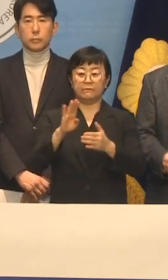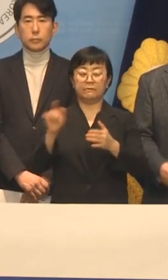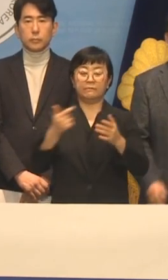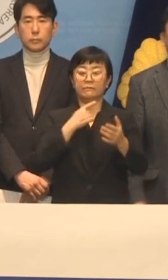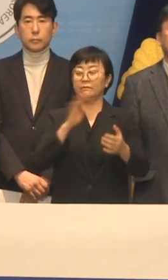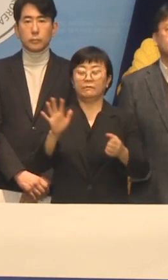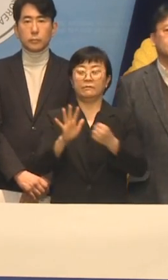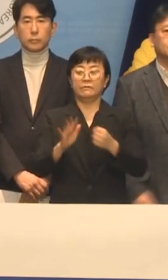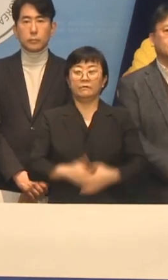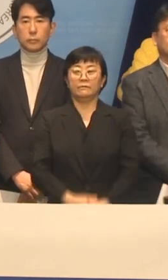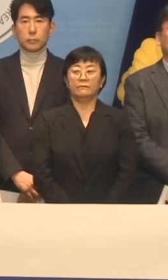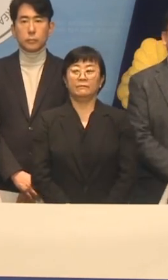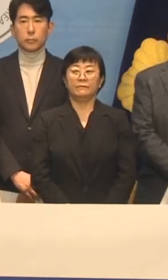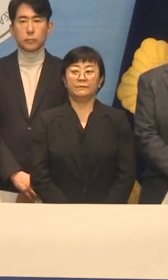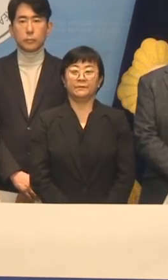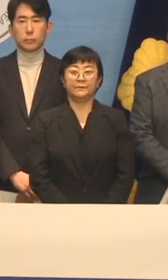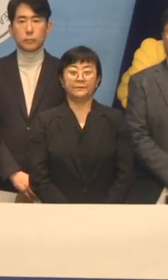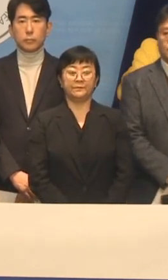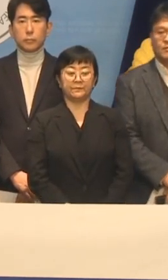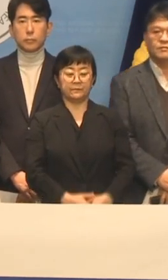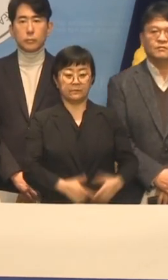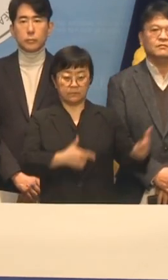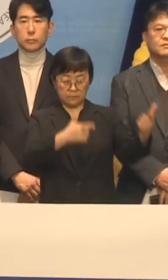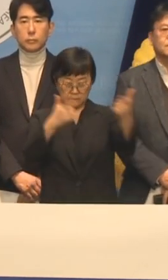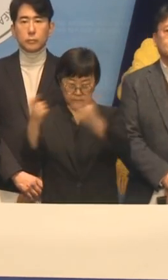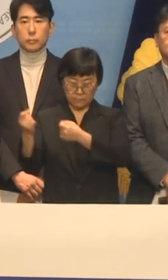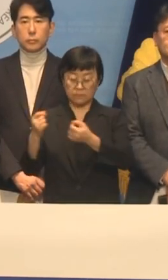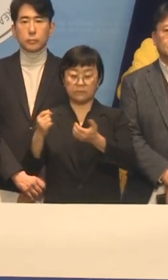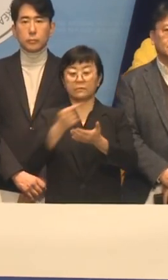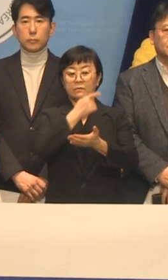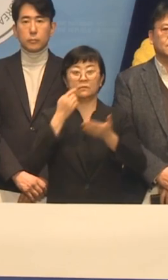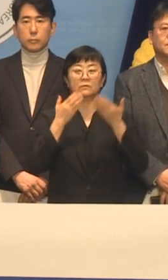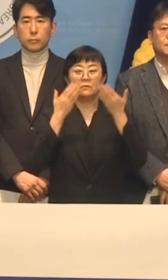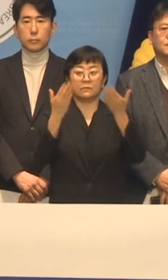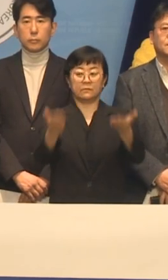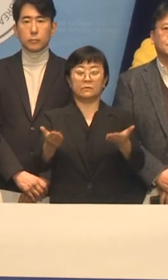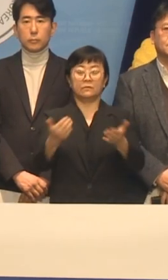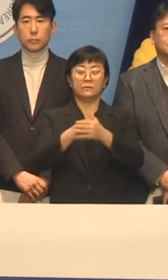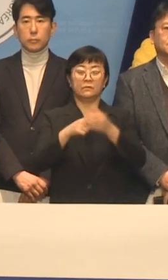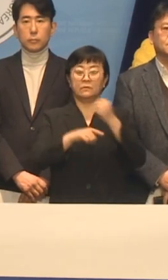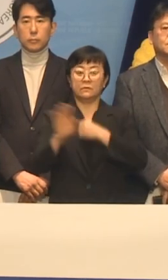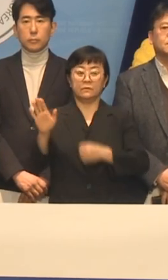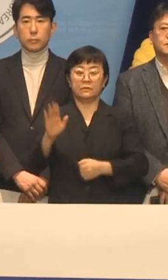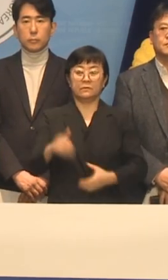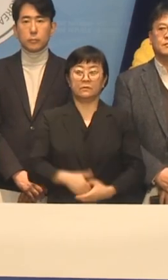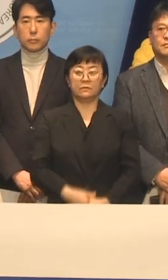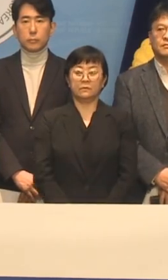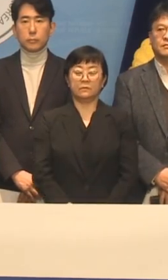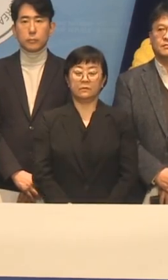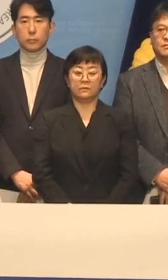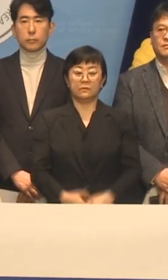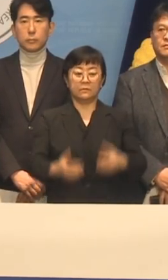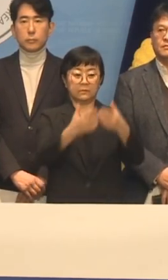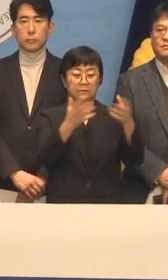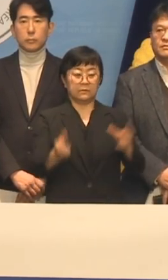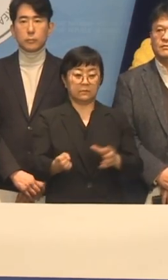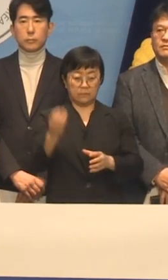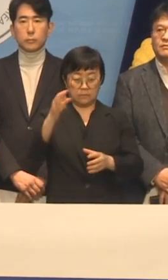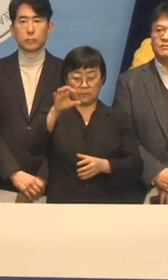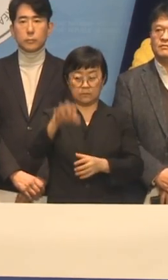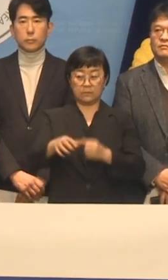없다고 했습니다. 이는 골고루 지분을 보장하겠다는 뜻이 아닙니다. 당의 승리